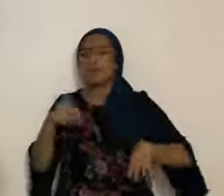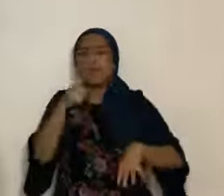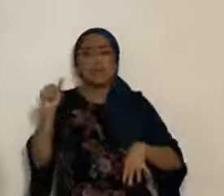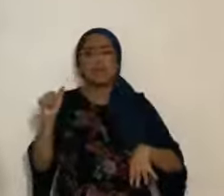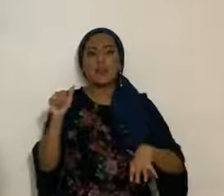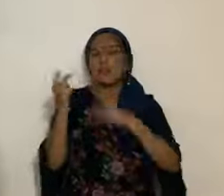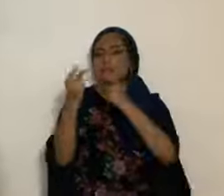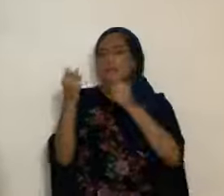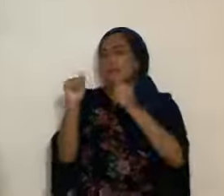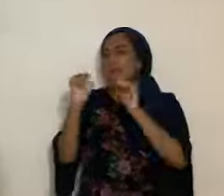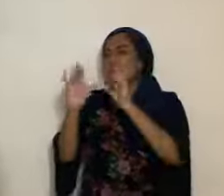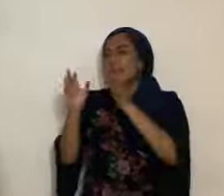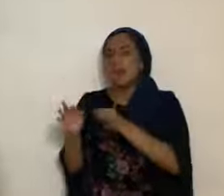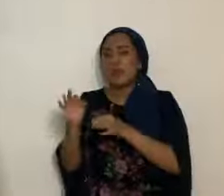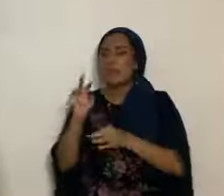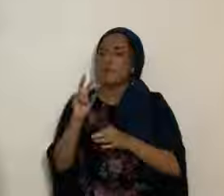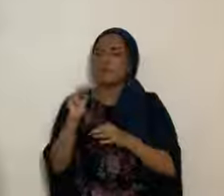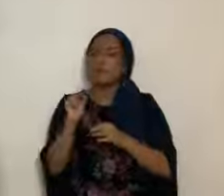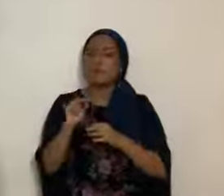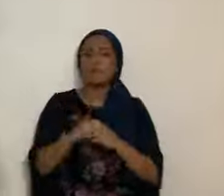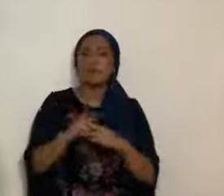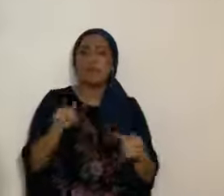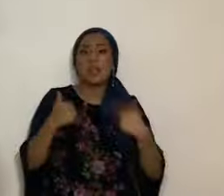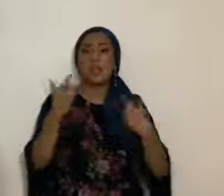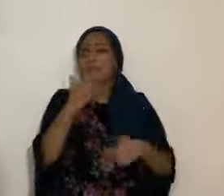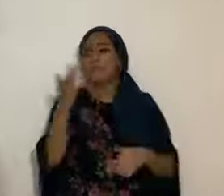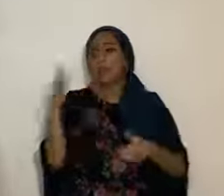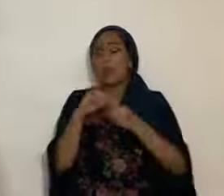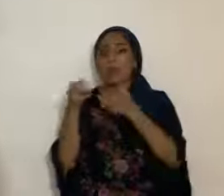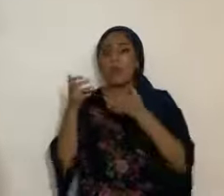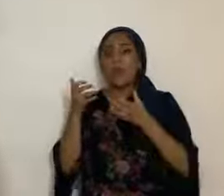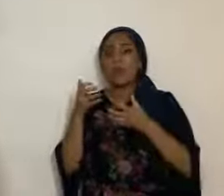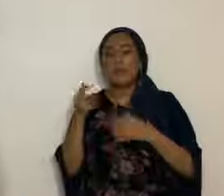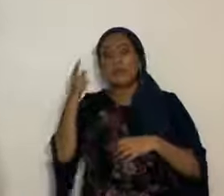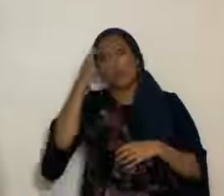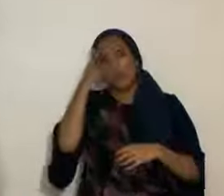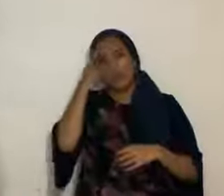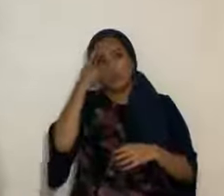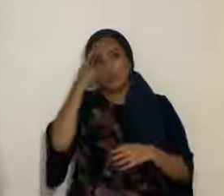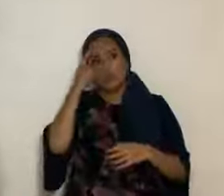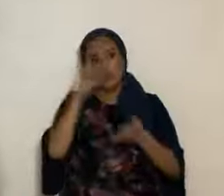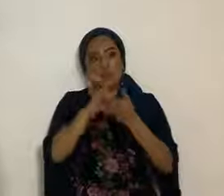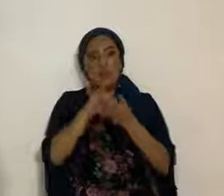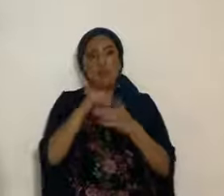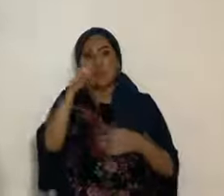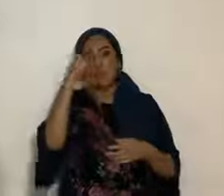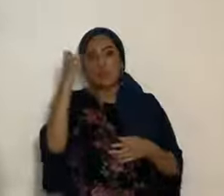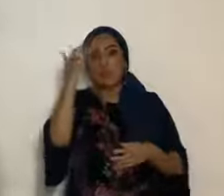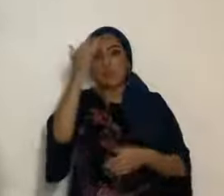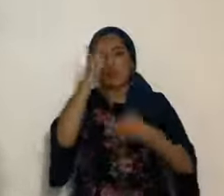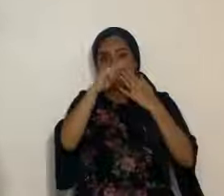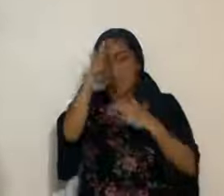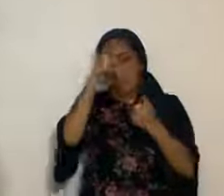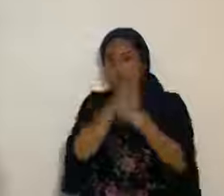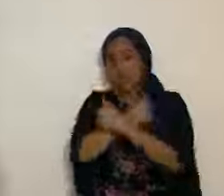actuar y vivir como se les dé la gana, pensando que porque el Eterno les ama, ahora son